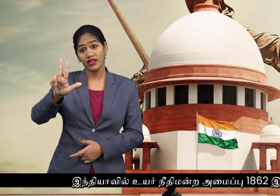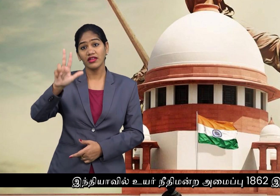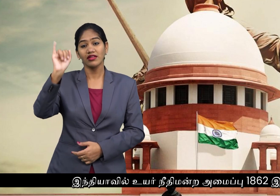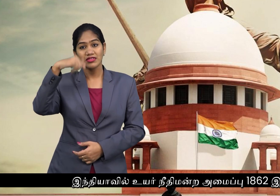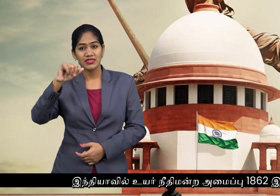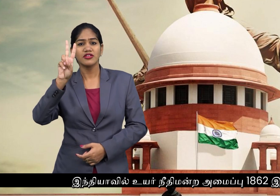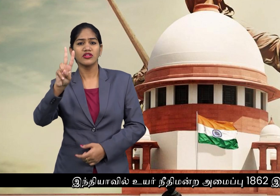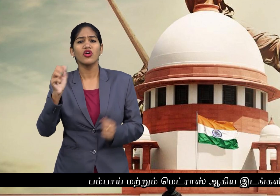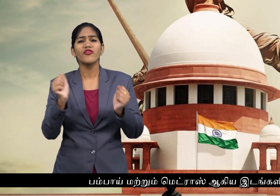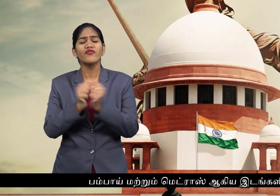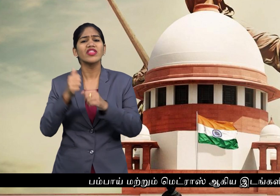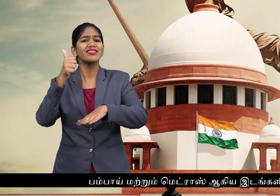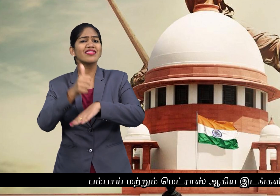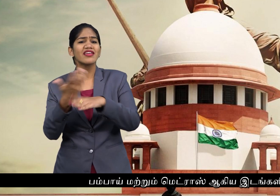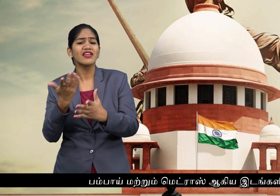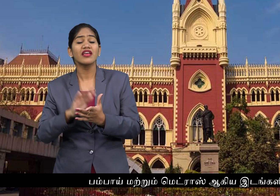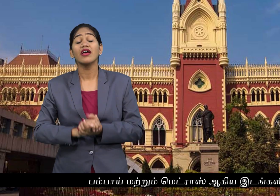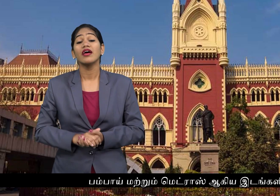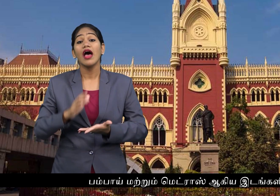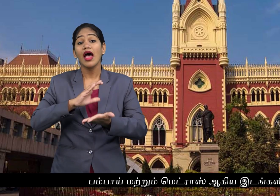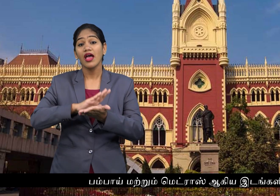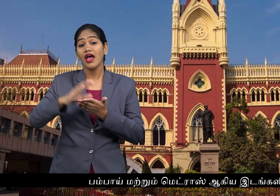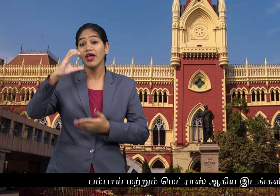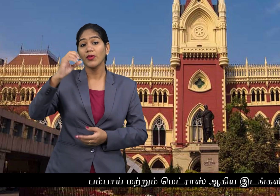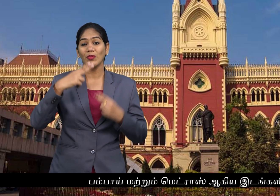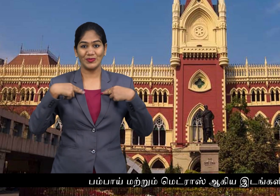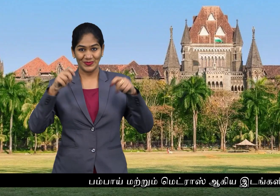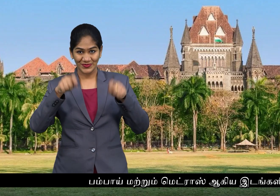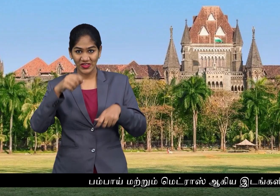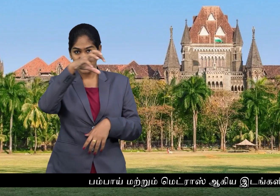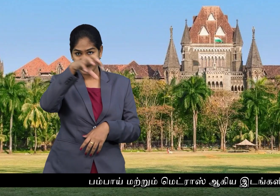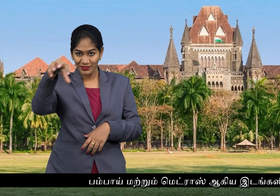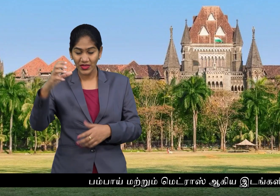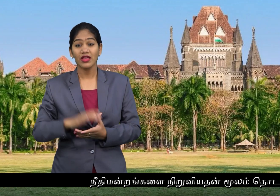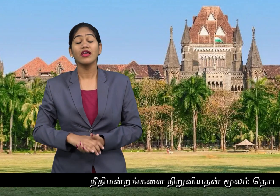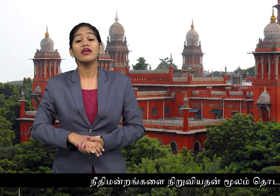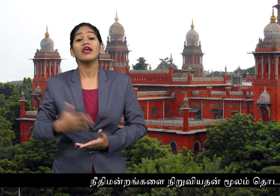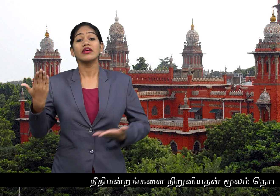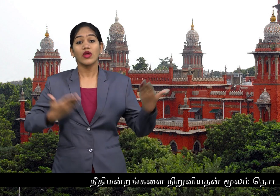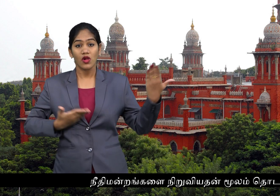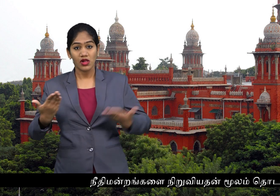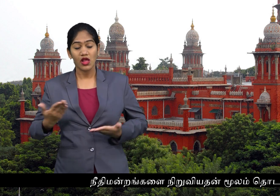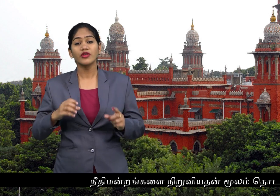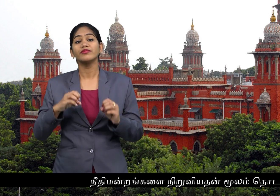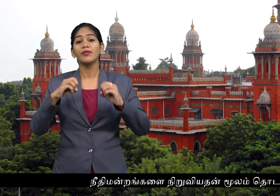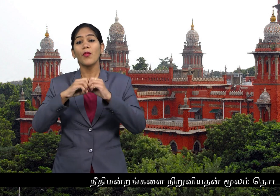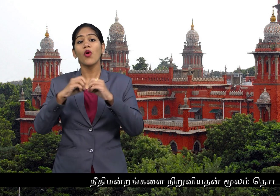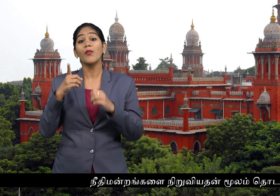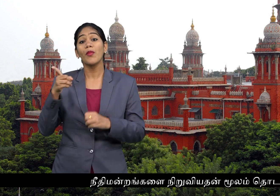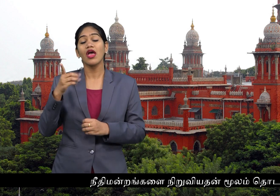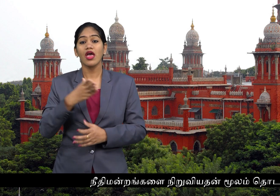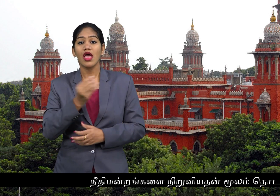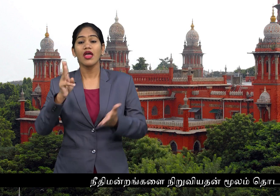1862 கல்கத்தா, பம்பாய் மற்றும் மெட்ராஸ் ஆகிய இடங்களில் உயர் நீதிமன்றங்களை நிறுவியதன்